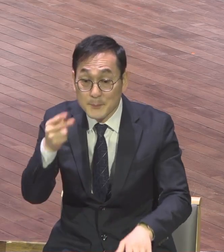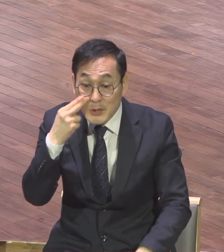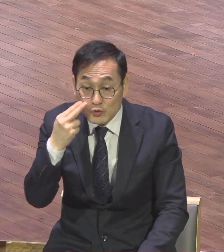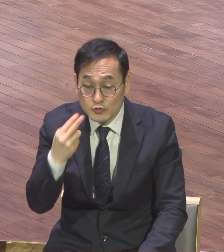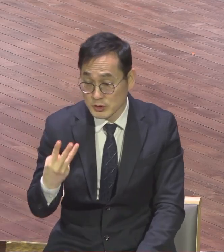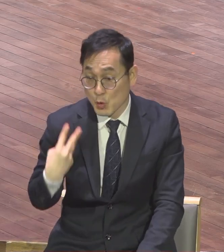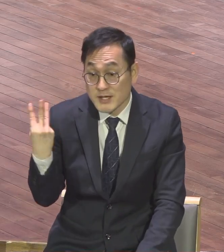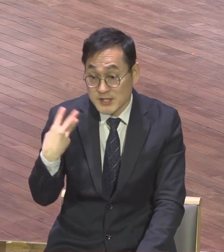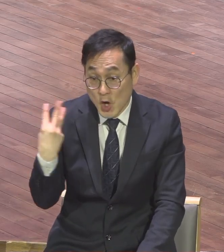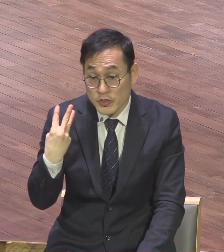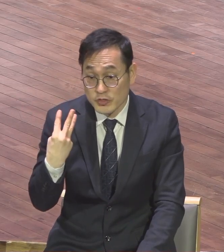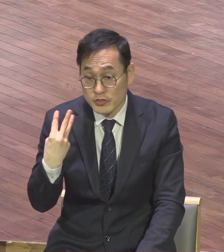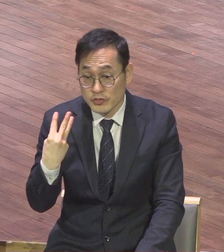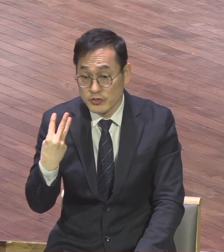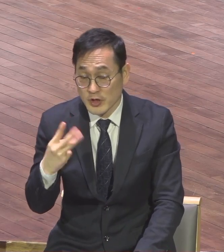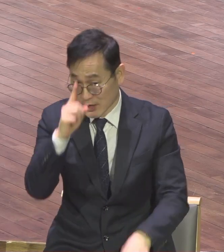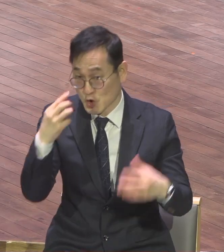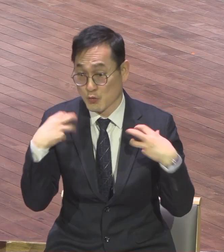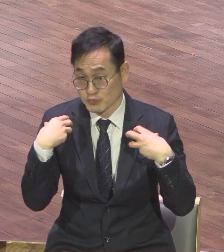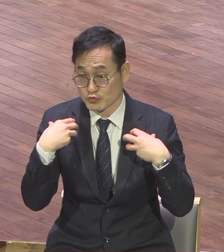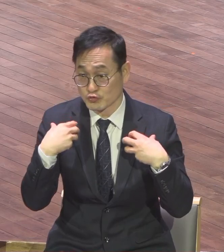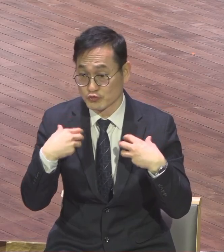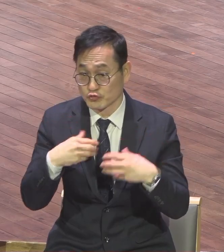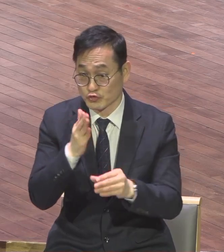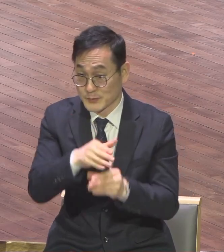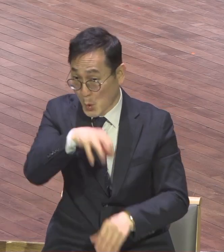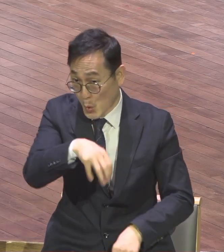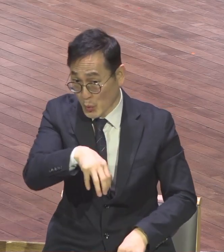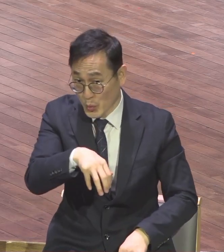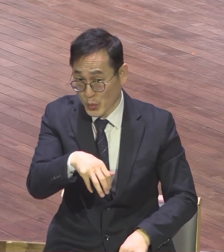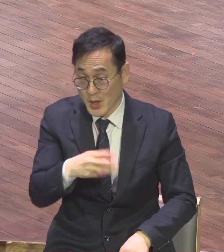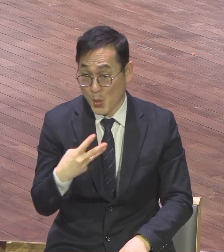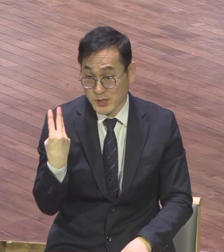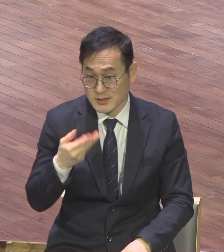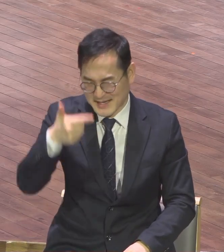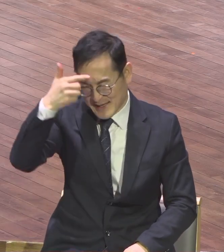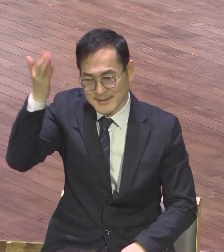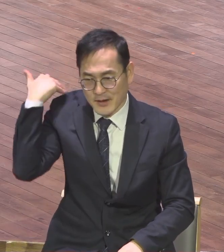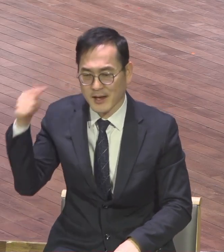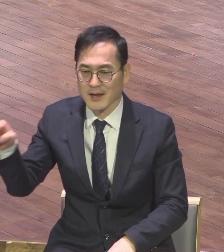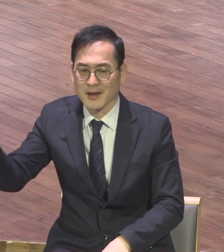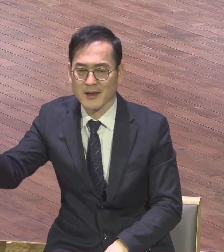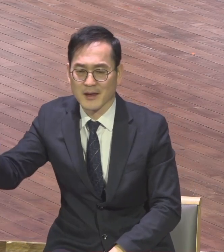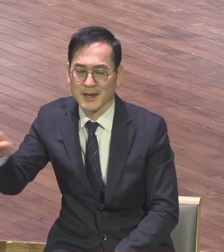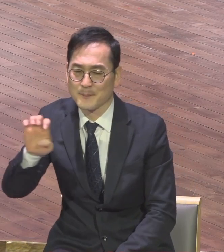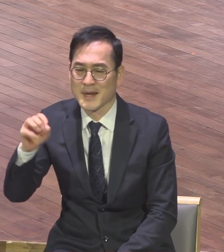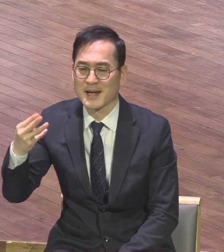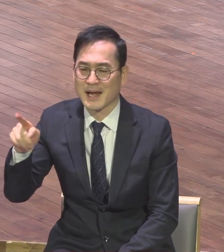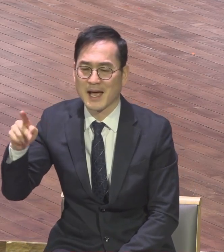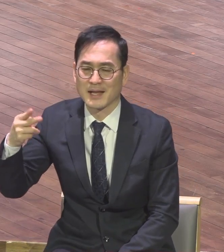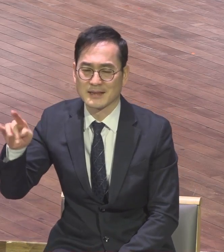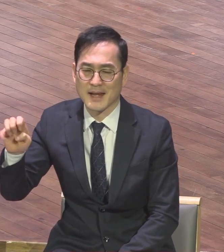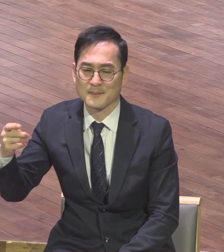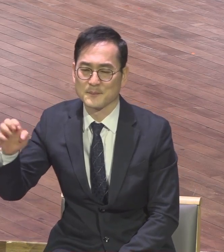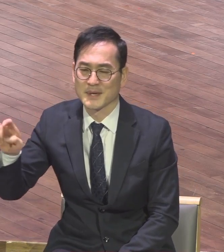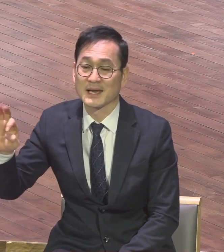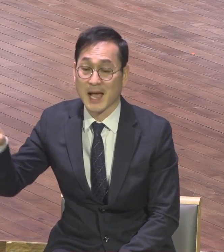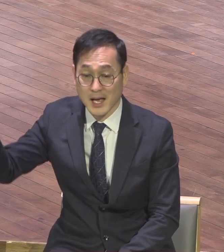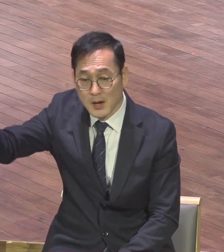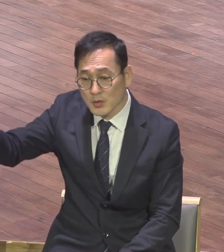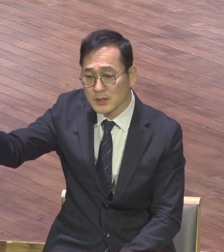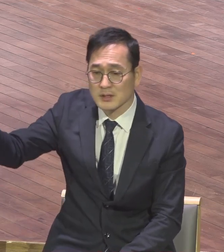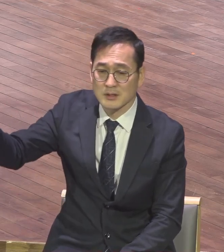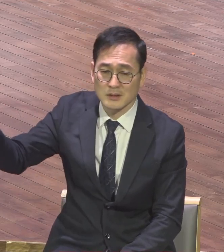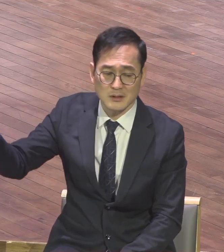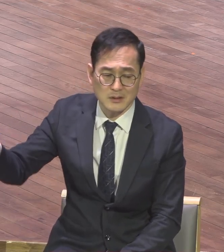DC지만 미국의 최초의 수도는 필라델피아였거든요. 미국의 경주라고 불릴 만큼 우리나라로 치면 역사, 전통